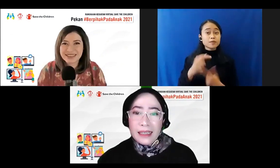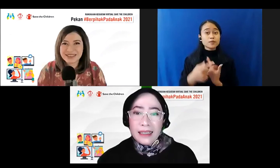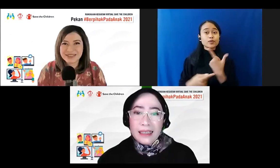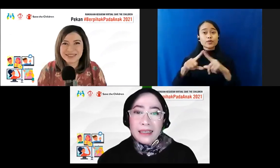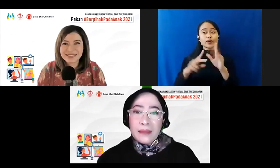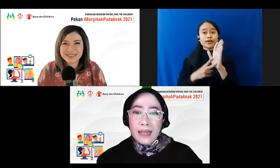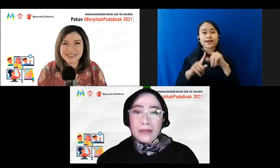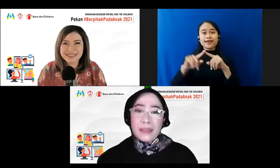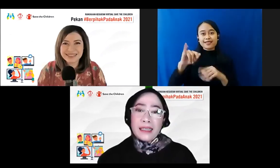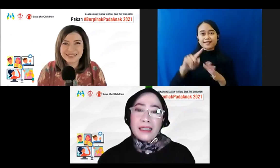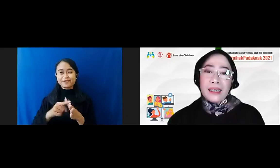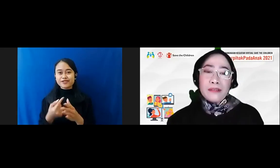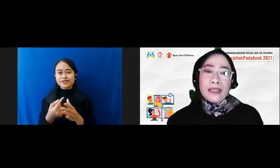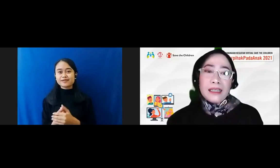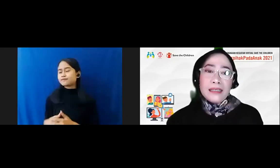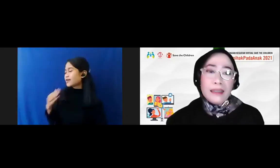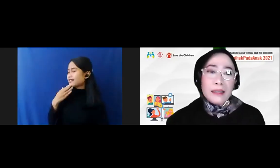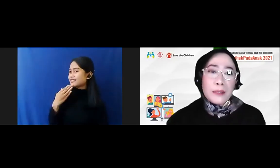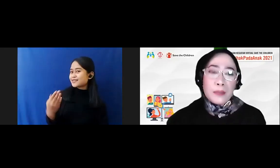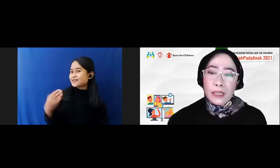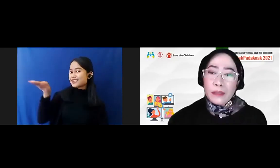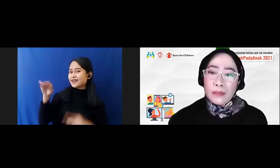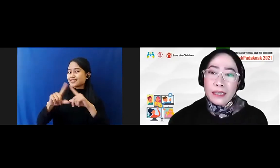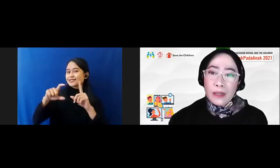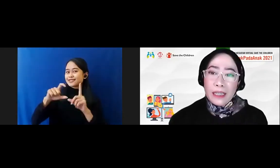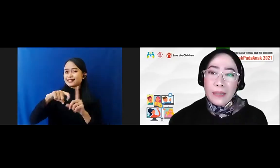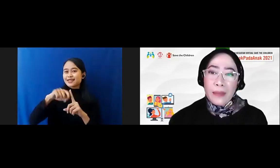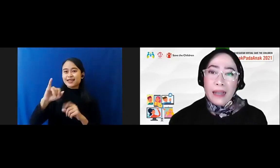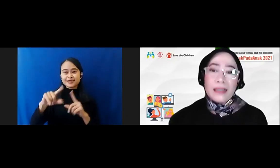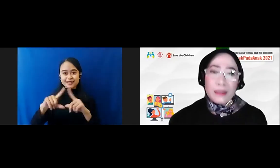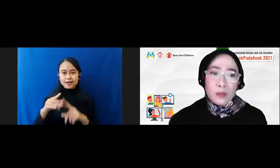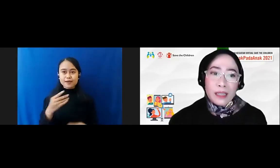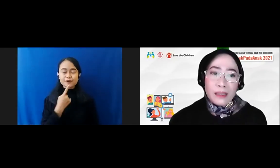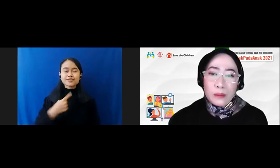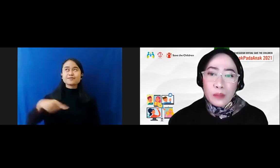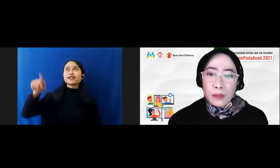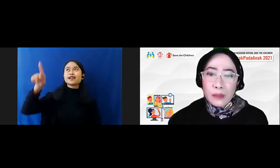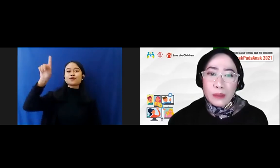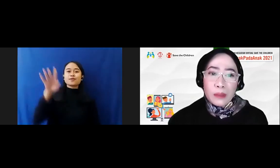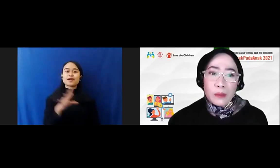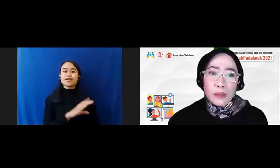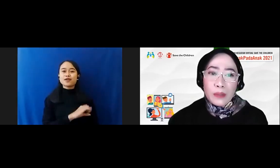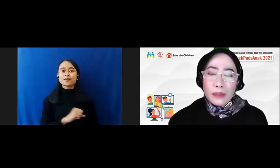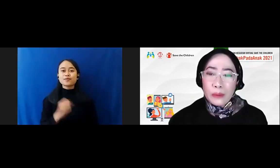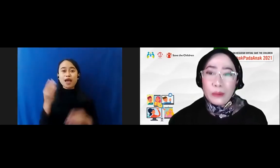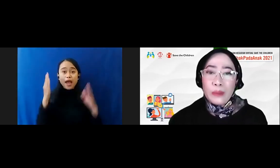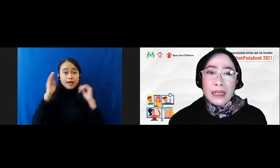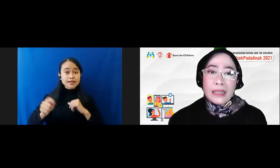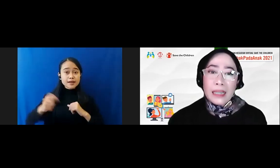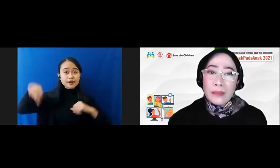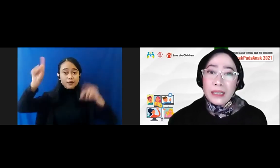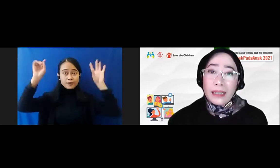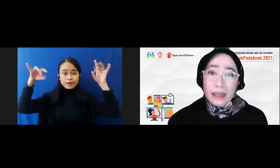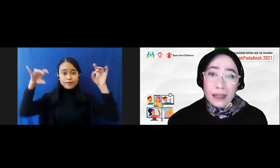Silahkan Terima kasih Mbak Zaki Arvan Bismillahirrahmanirrahim Assalamualaikum Warahmatullahi Wabarakatuh